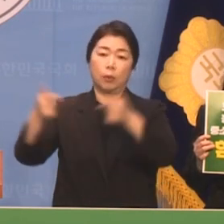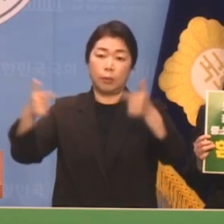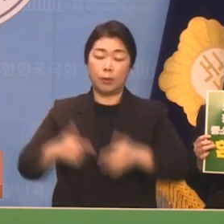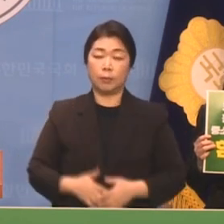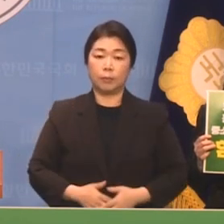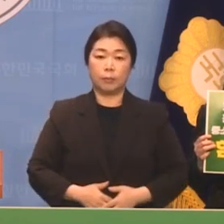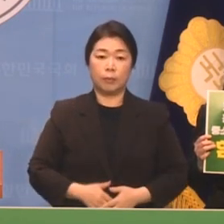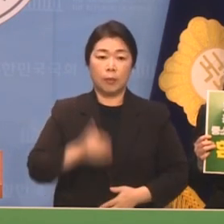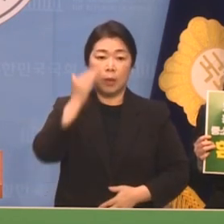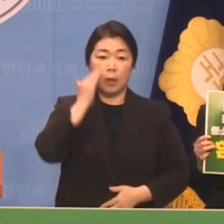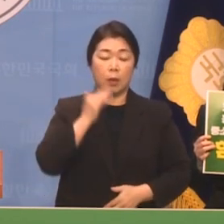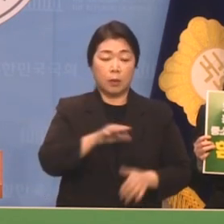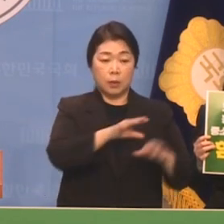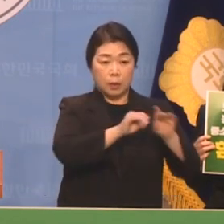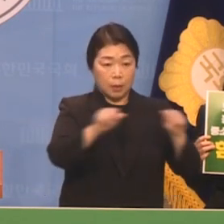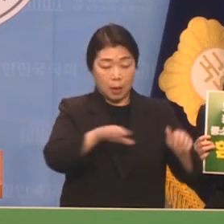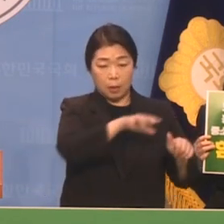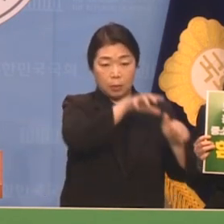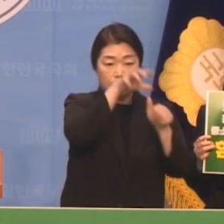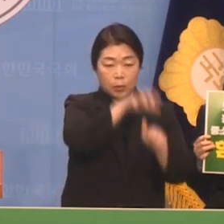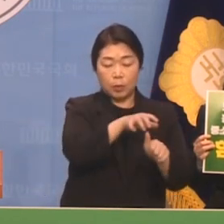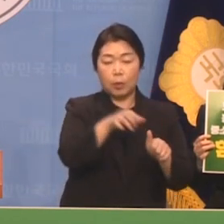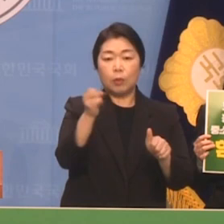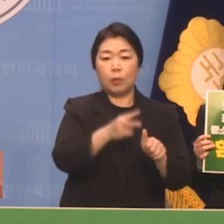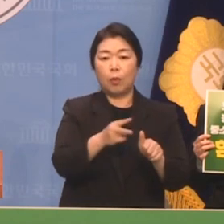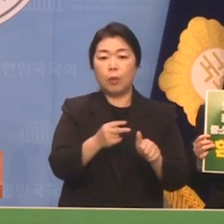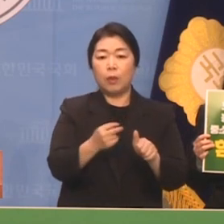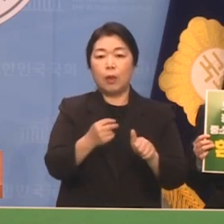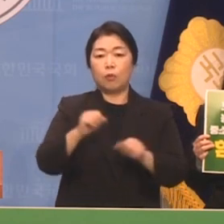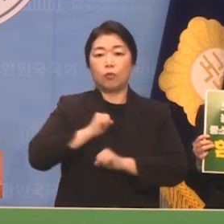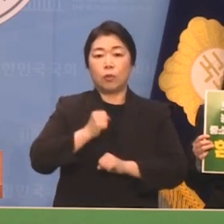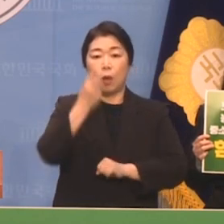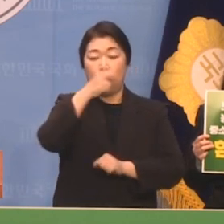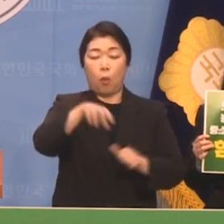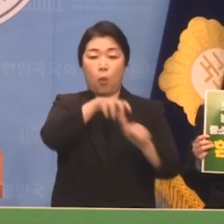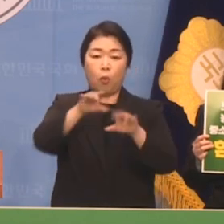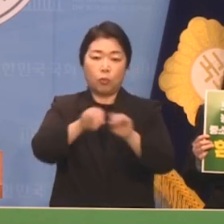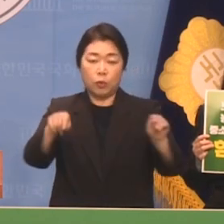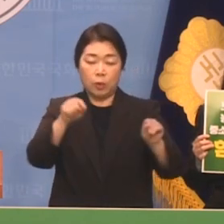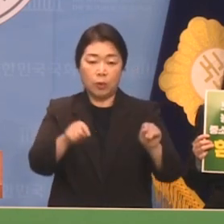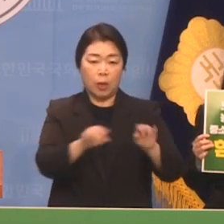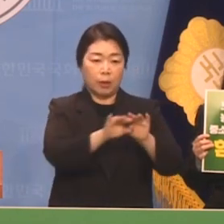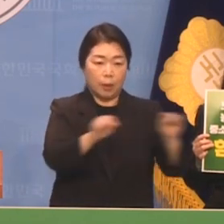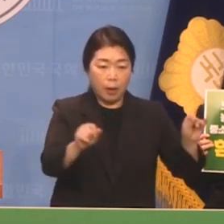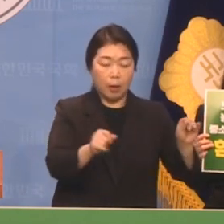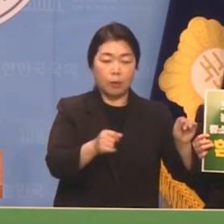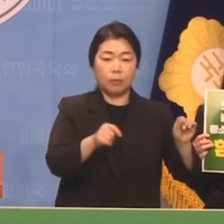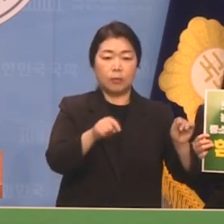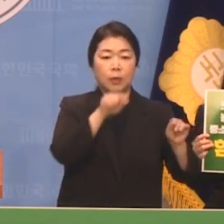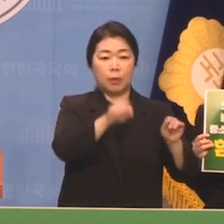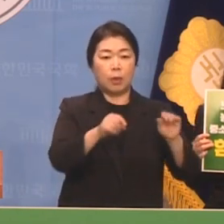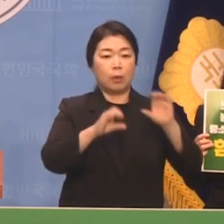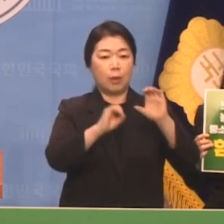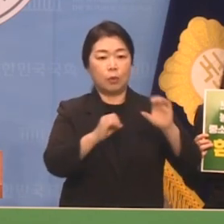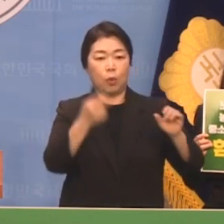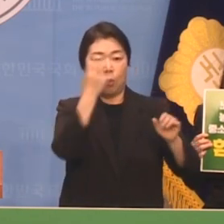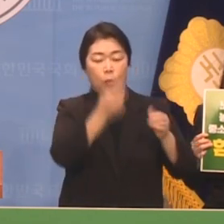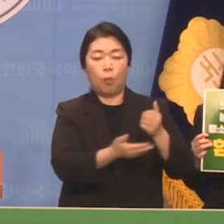군사보호지역을 생태보전과 보건지역으로 전환하여 토양과 식생의 탄소 보전